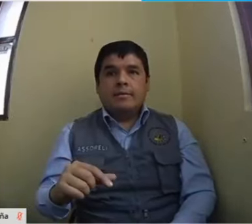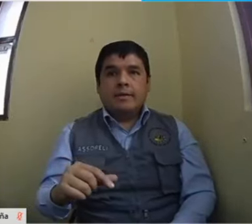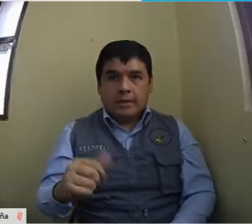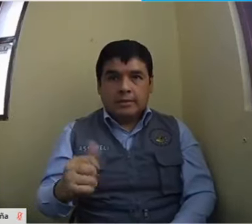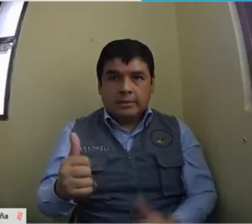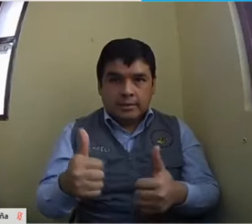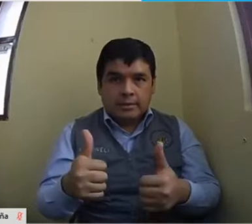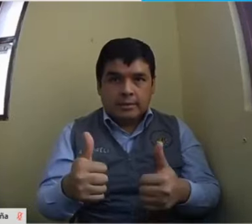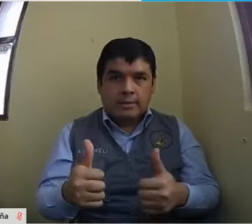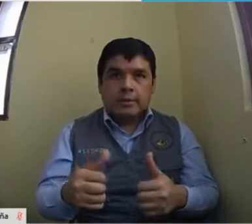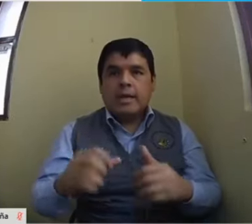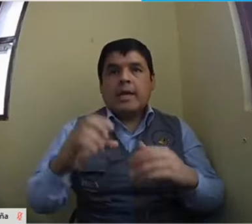muchas personas, ¿no? Para que pueda verse.